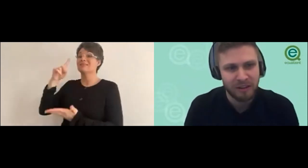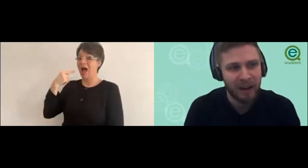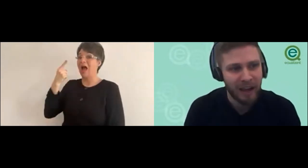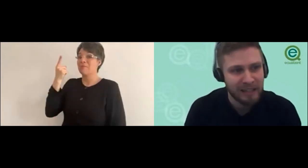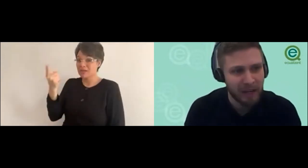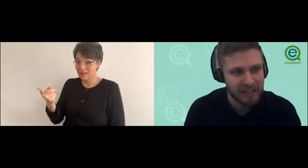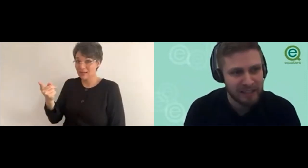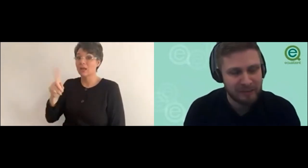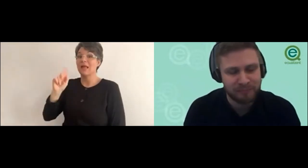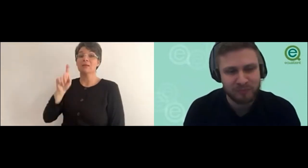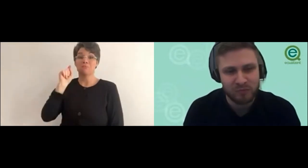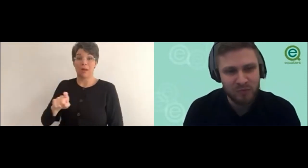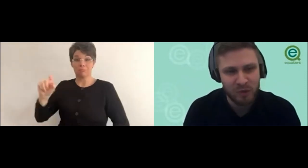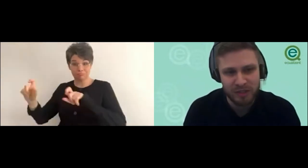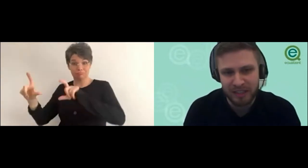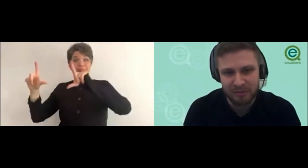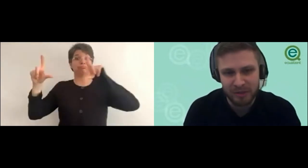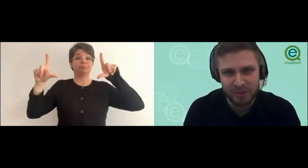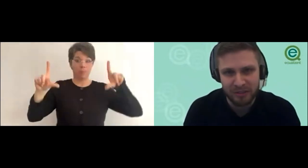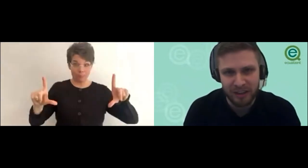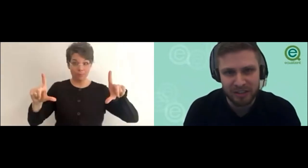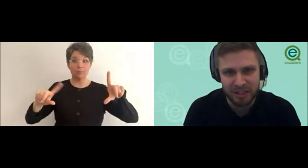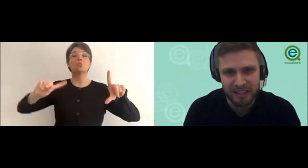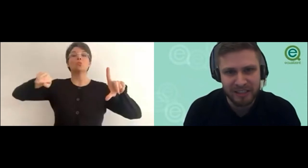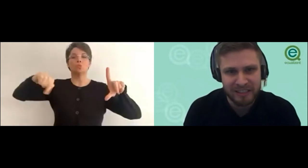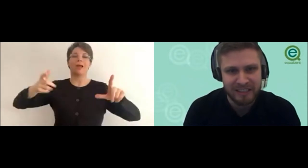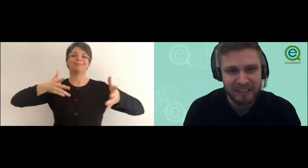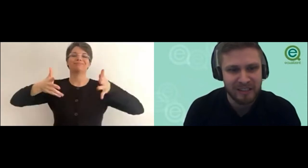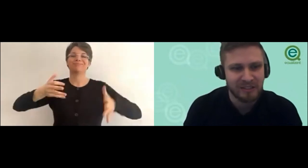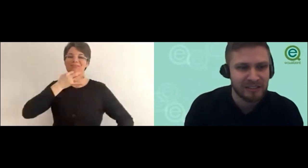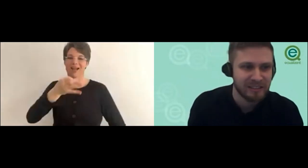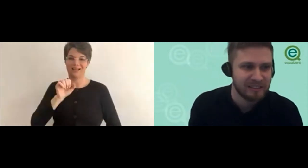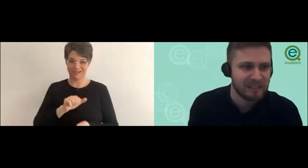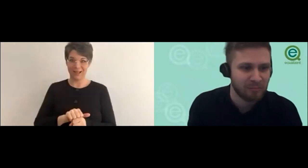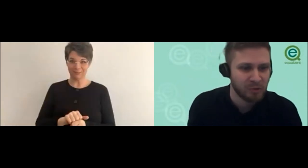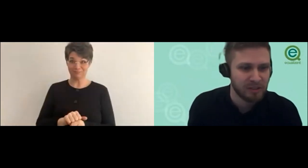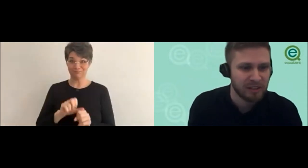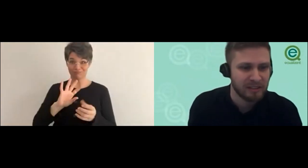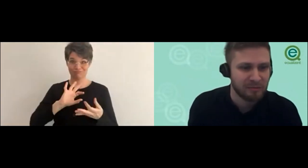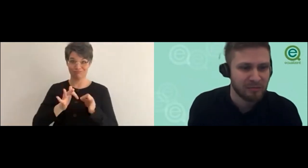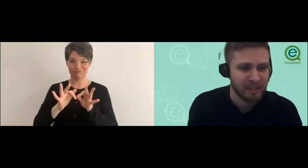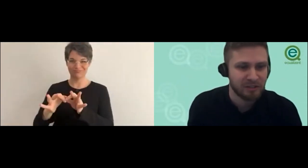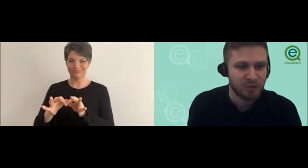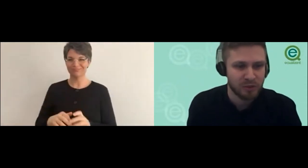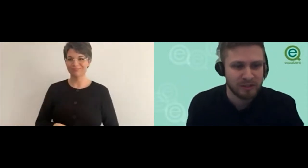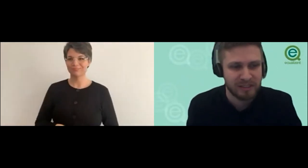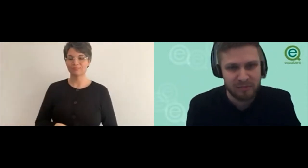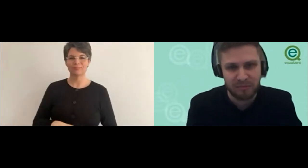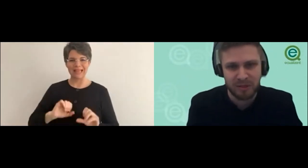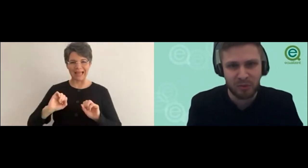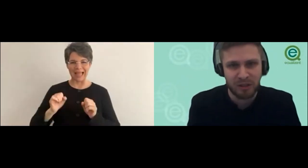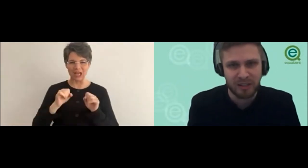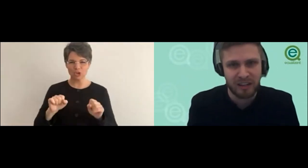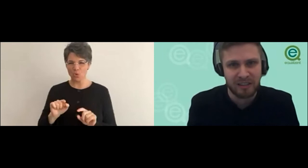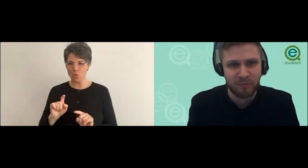Person eingeblendet und dann kann die Person die Frage stellen. Ja, also das ist unter Reaktionen, es gibt